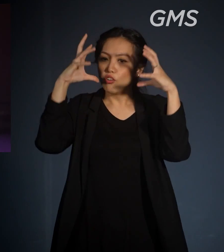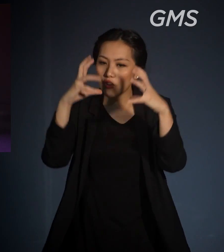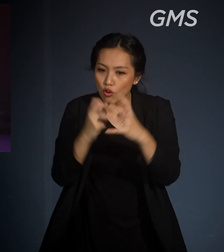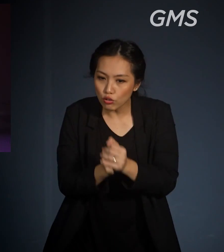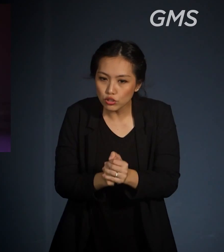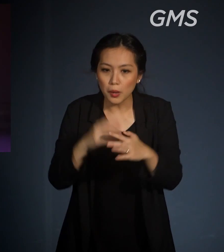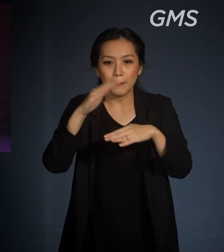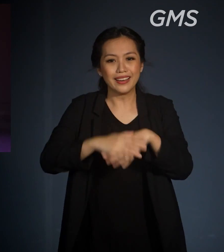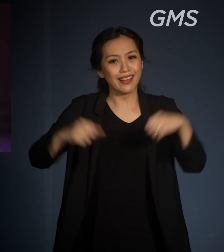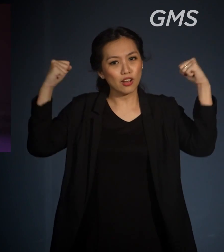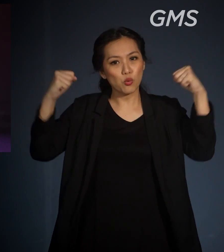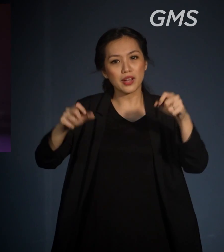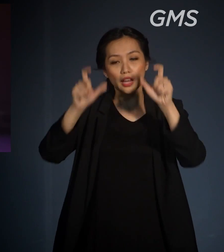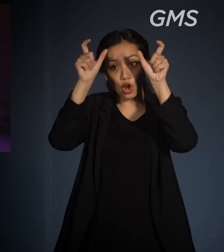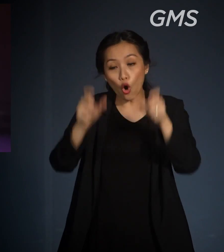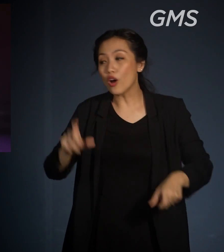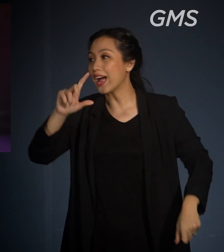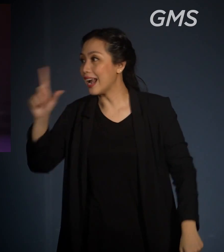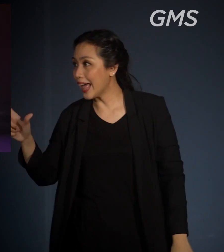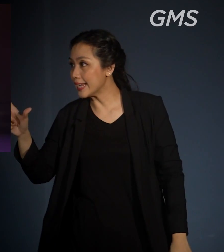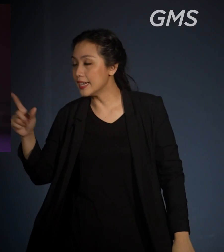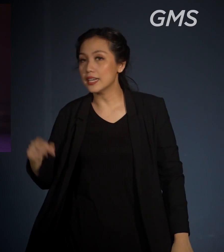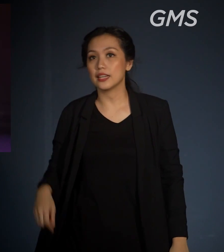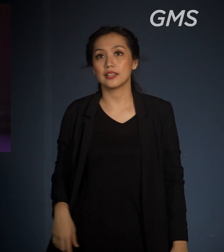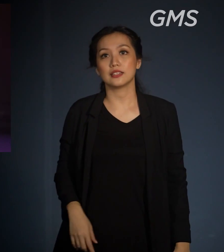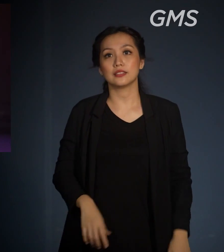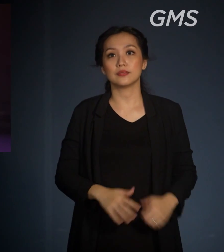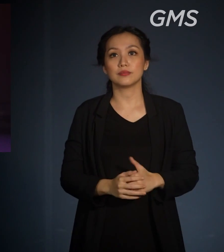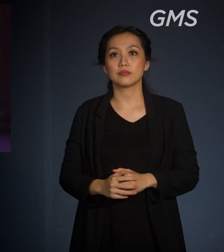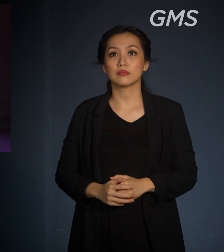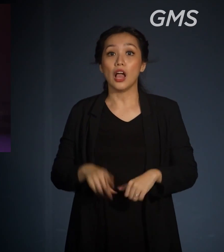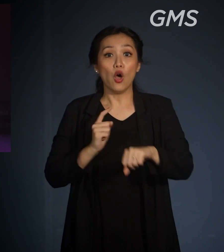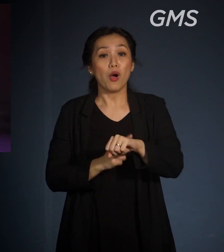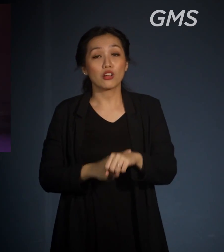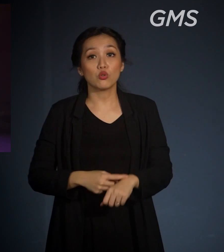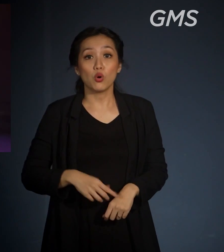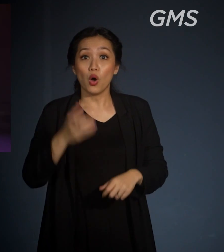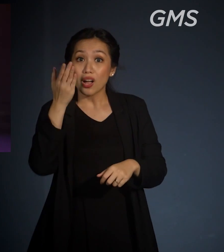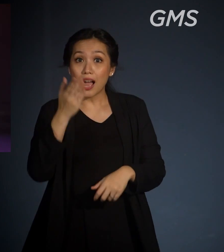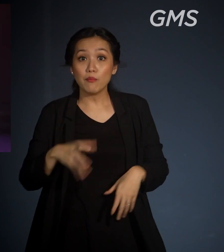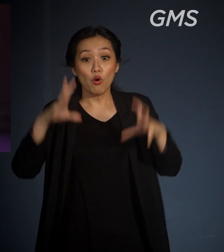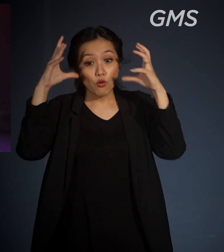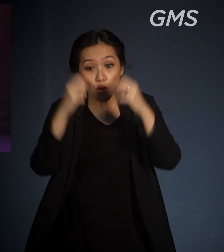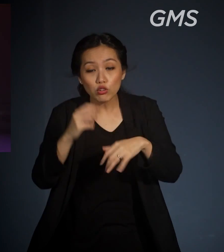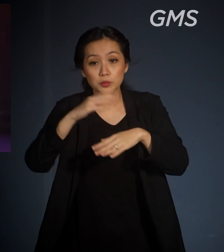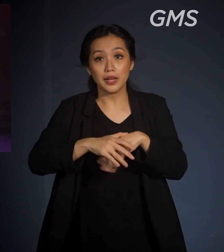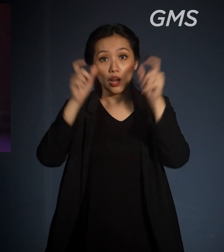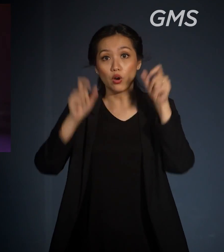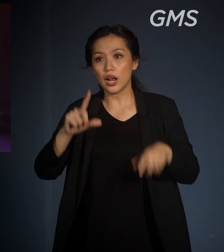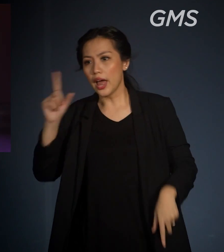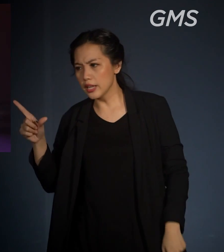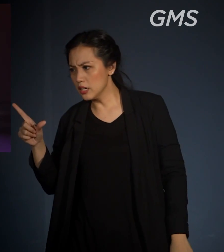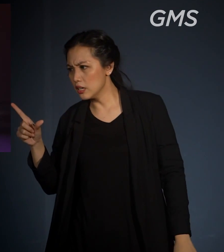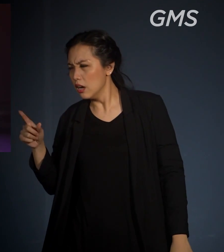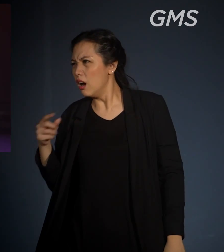kekuatan orang lain. Dan ketika Anda mulai fokus kepada kekuatan orang lain, Anda melihat kekurangan dalam diri Anda. Anda